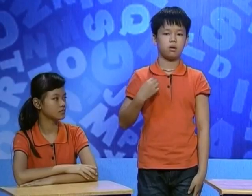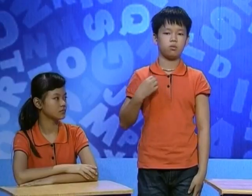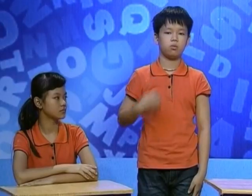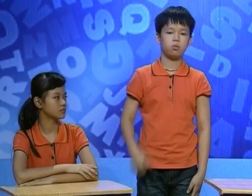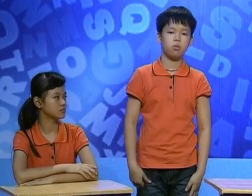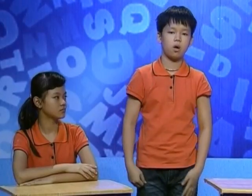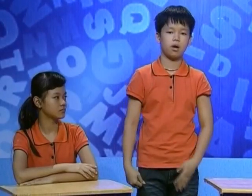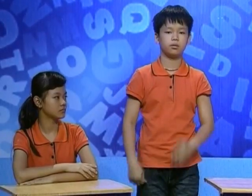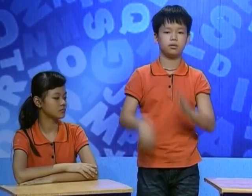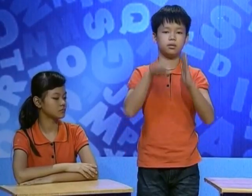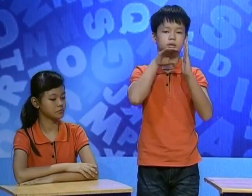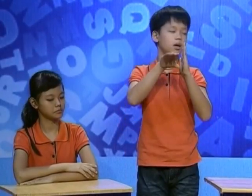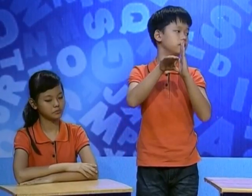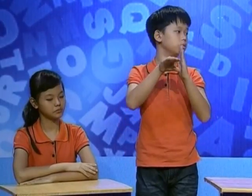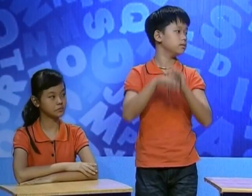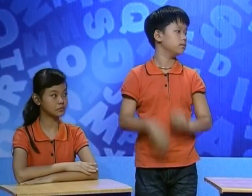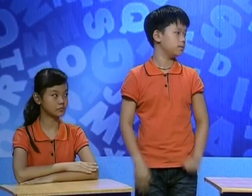Bạn đang làm ký hiệu cất quần áo đấy.